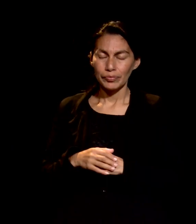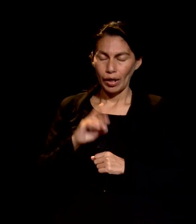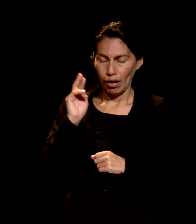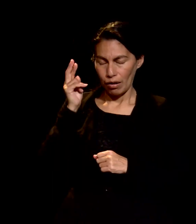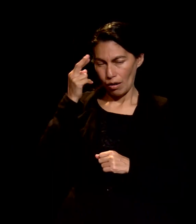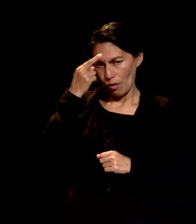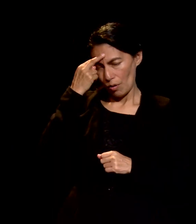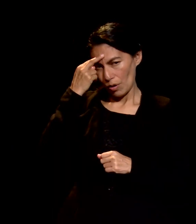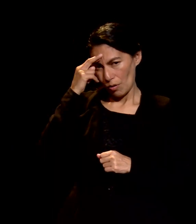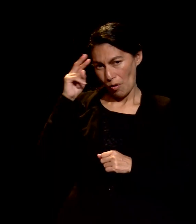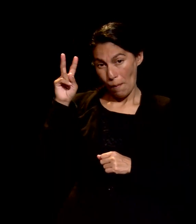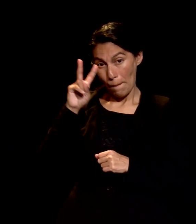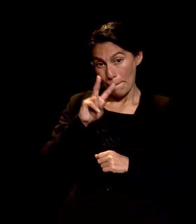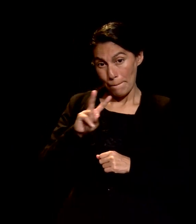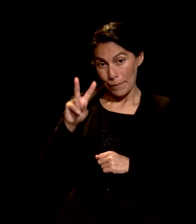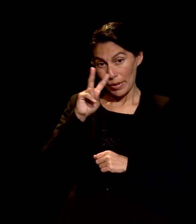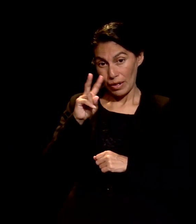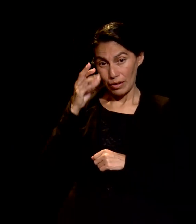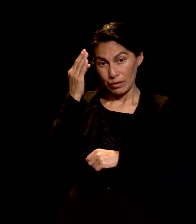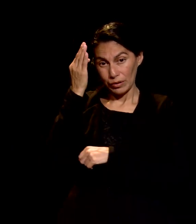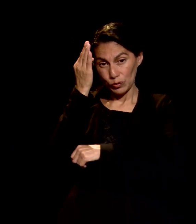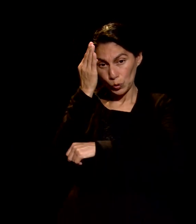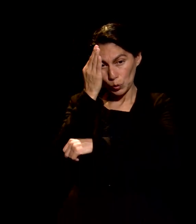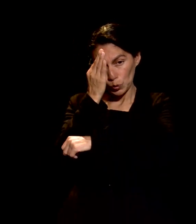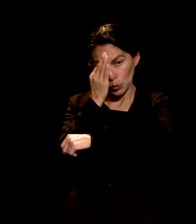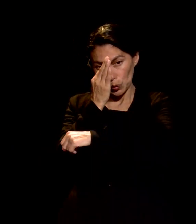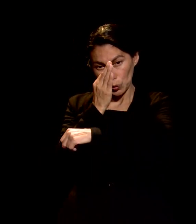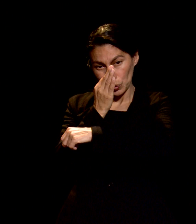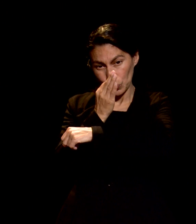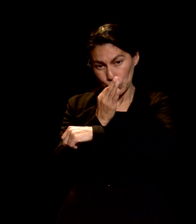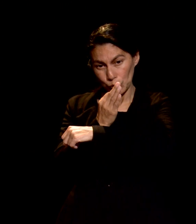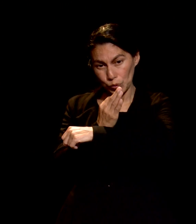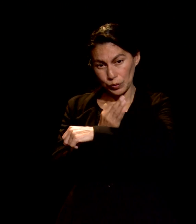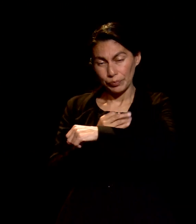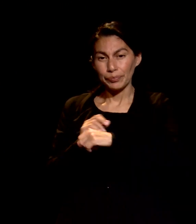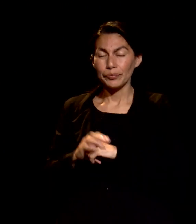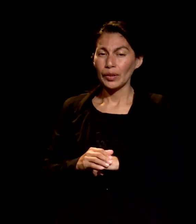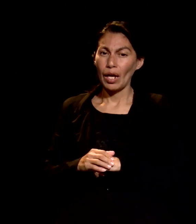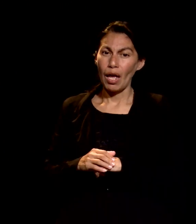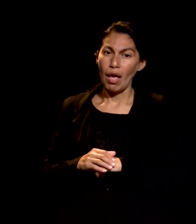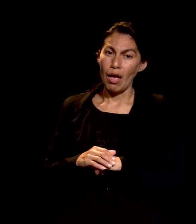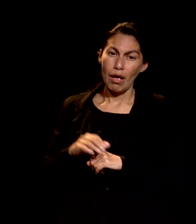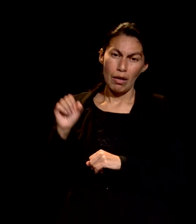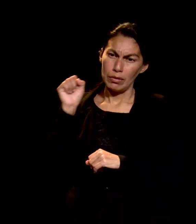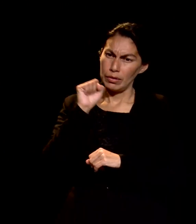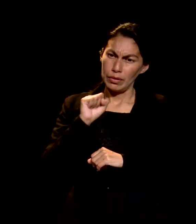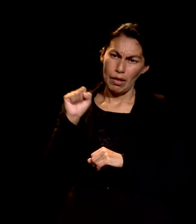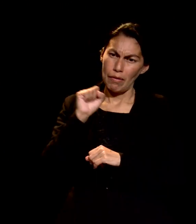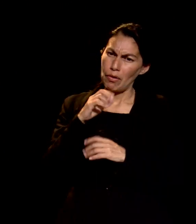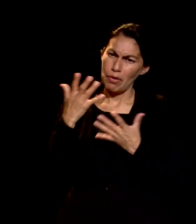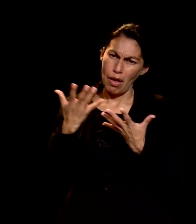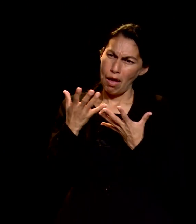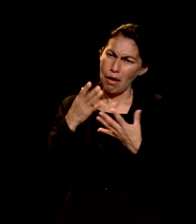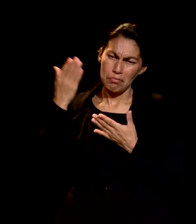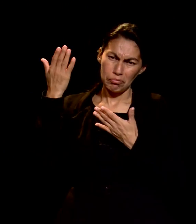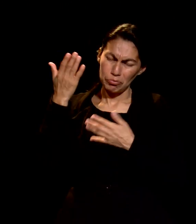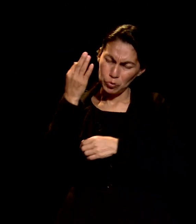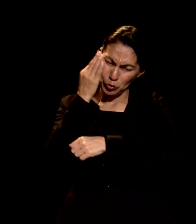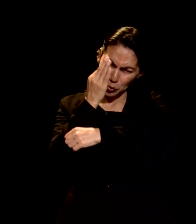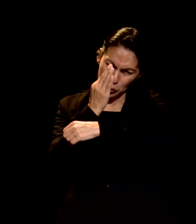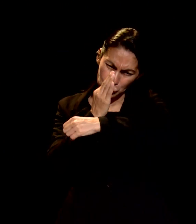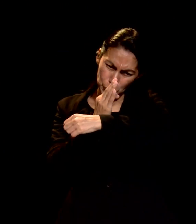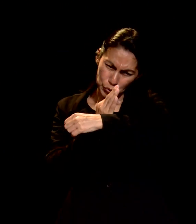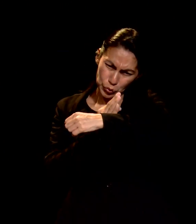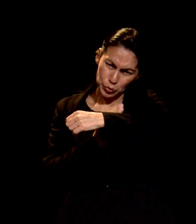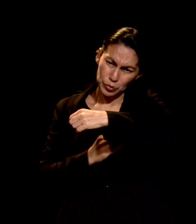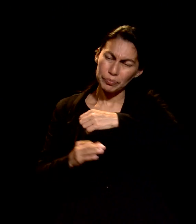Recuerdo que un viernes de tarde, después de recibir el sábado, me